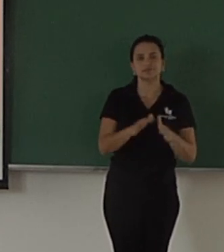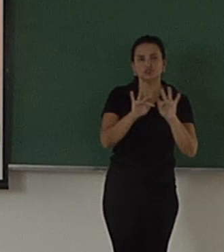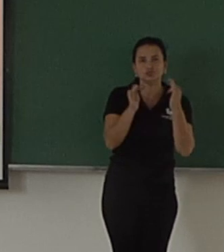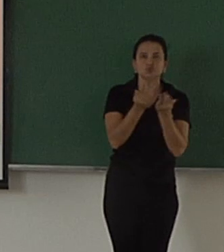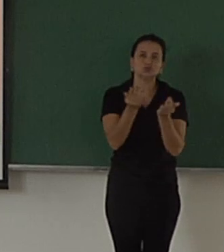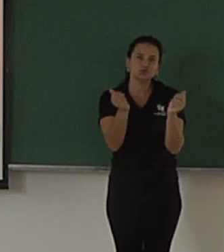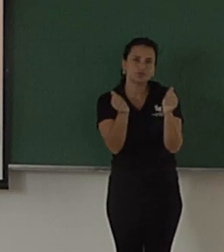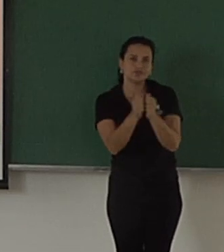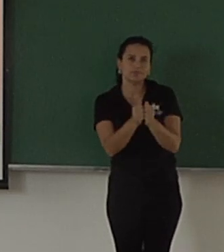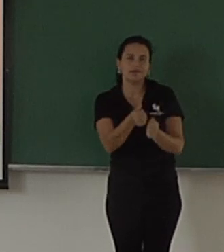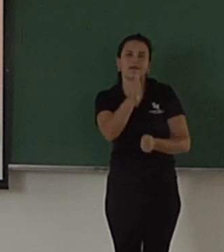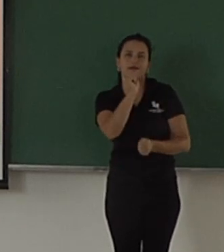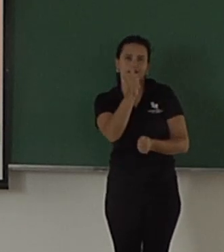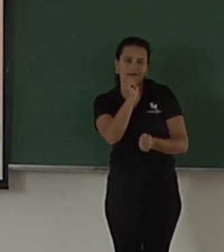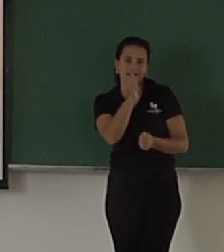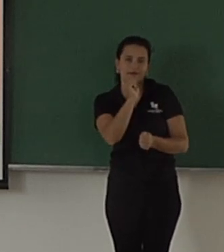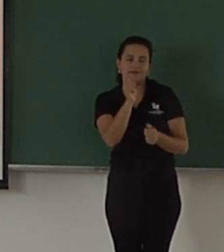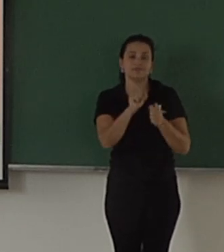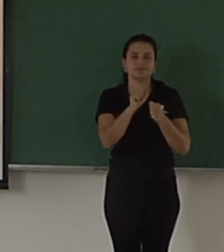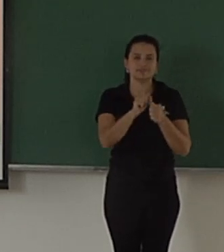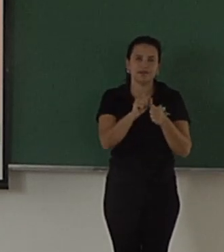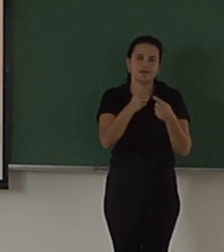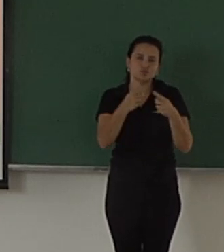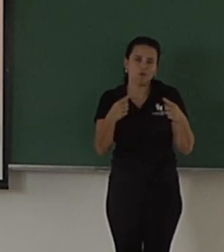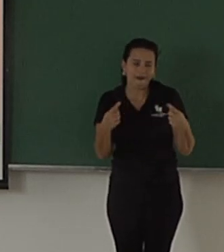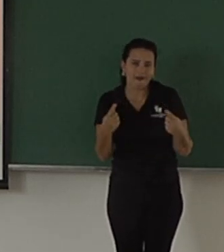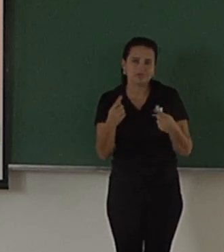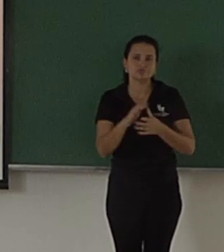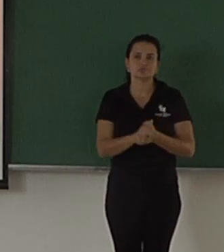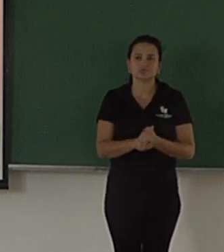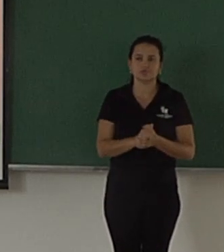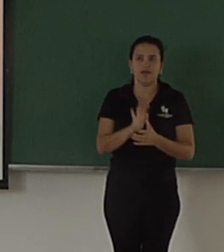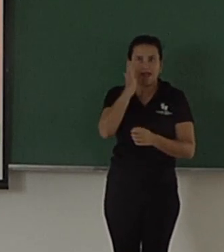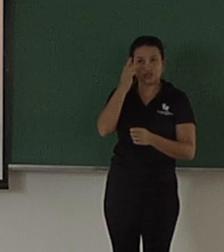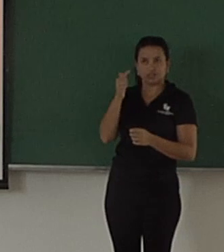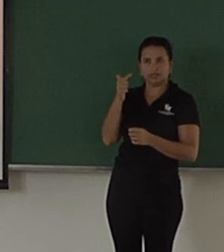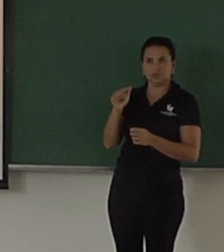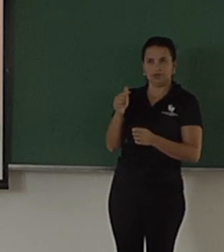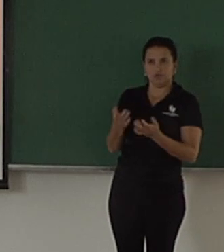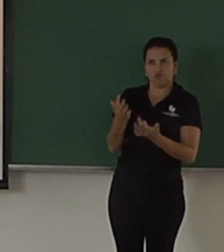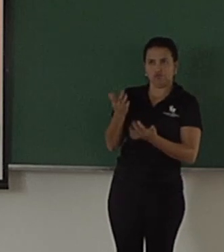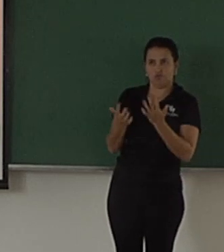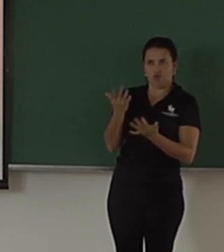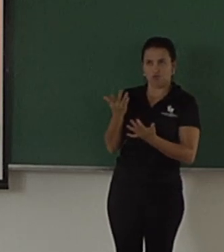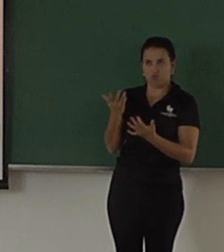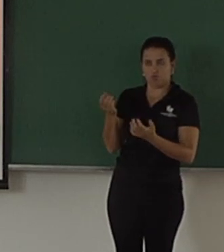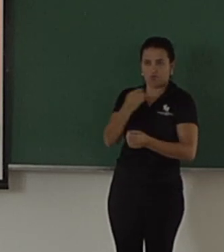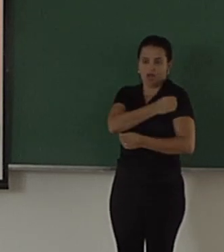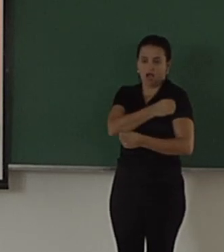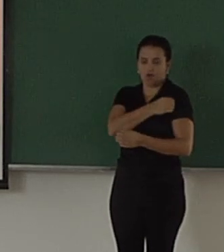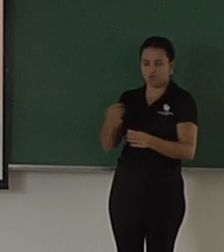aí toma uns goró a mais, vai fazer um churrasco, aí acha que não tem fogo lá na churrasqueira, vai botar mais